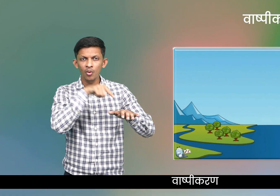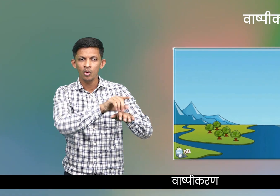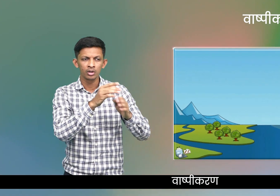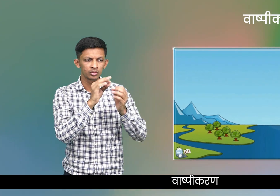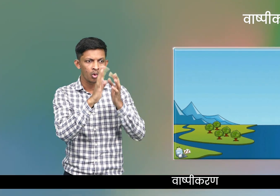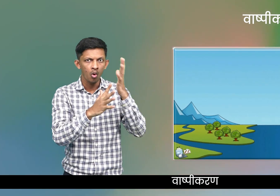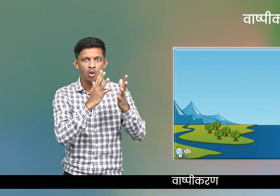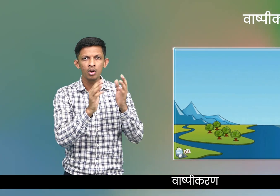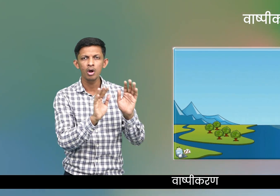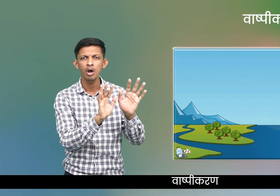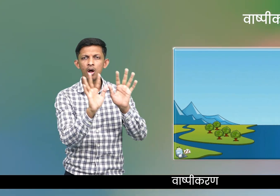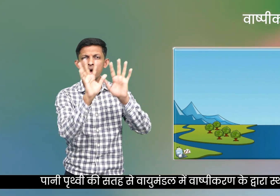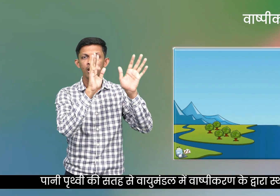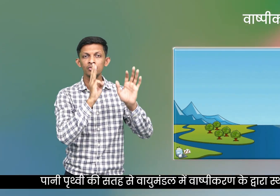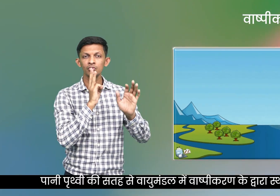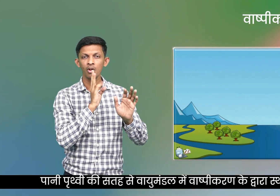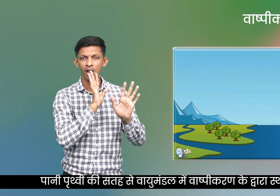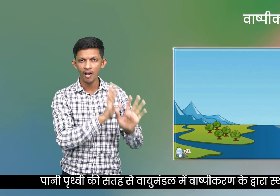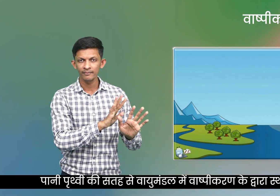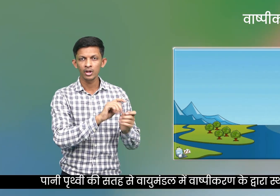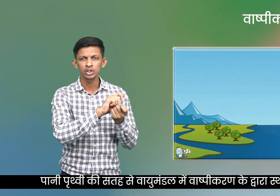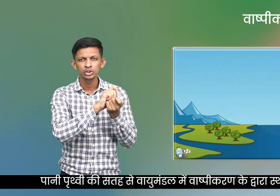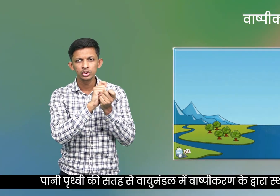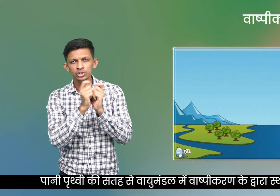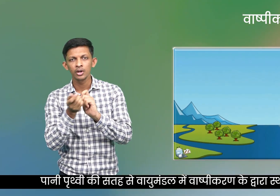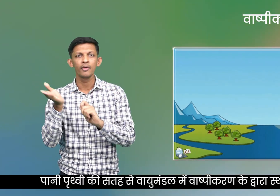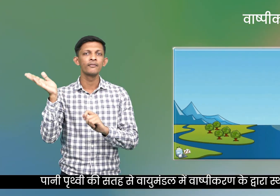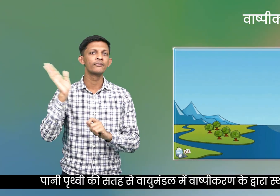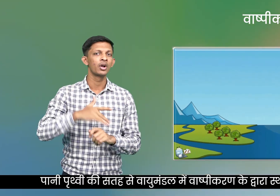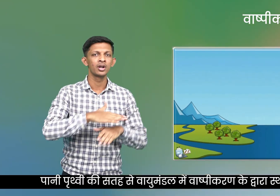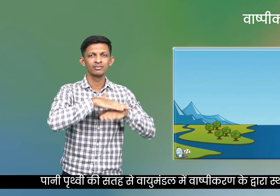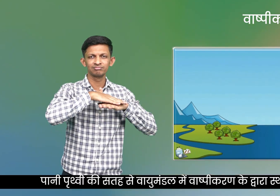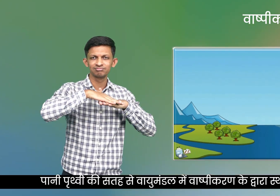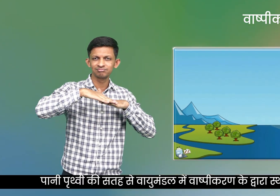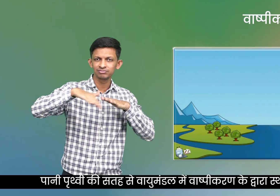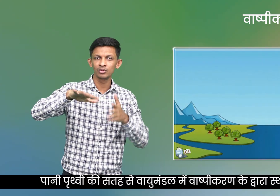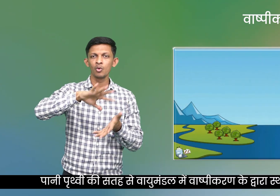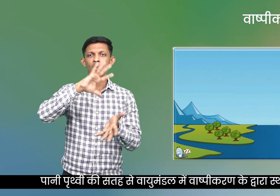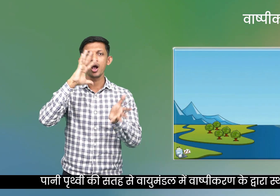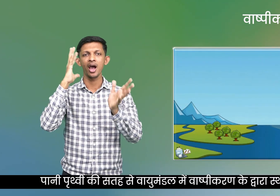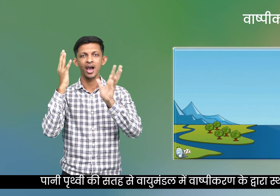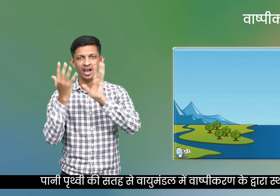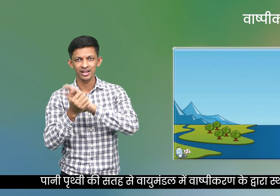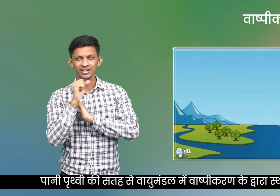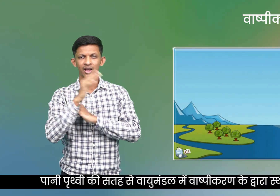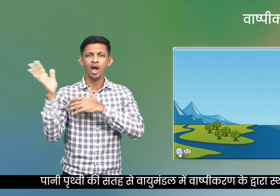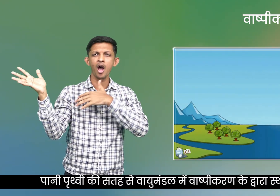वाष्पीकरण, पानी पृथ्वी की सतह से वायुमंडल में वाष्पीकरण